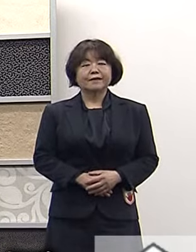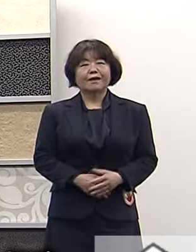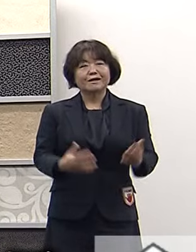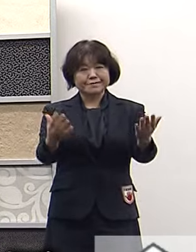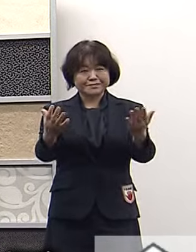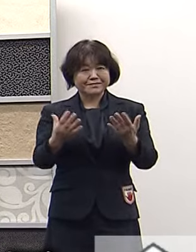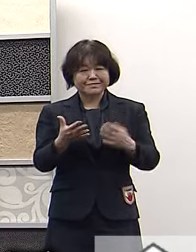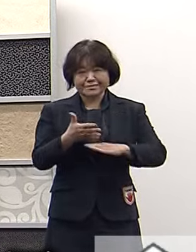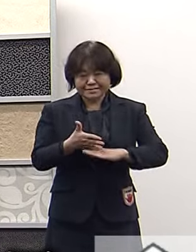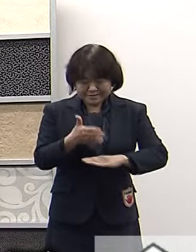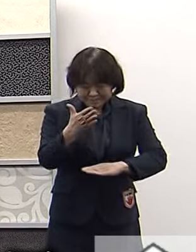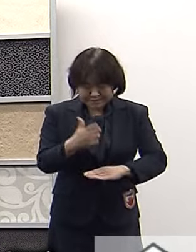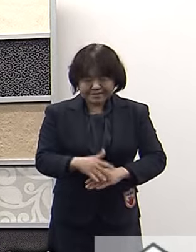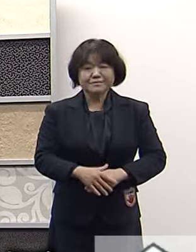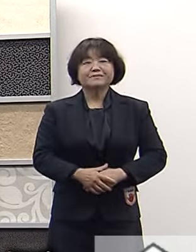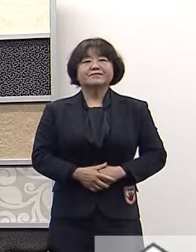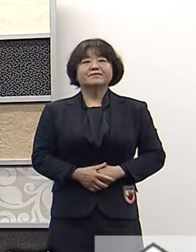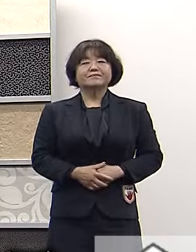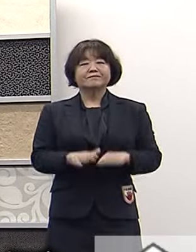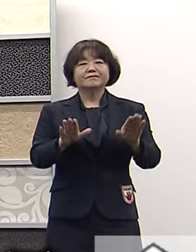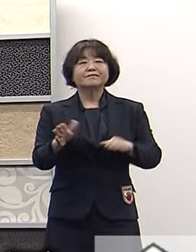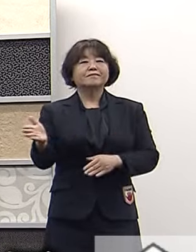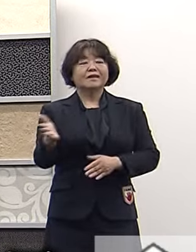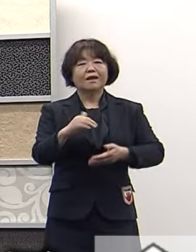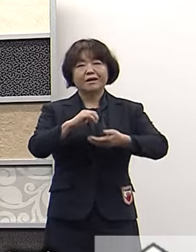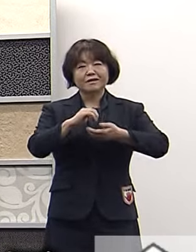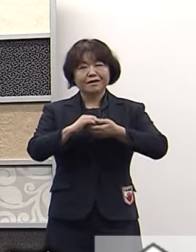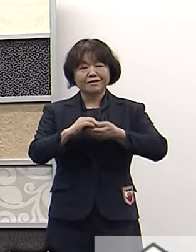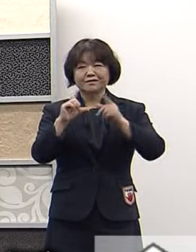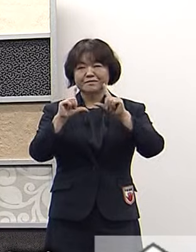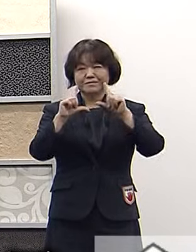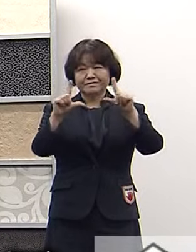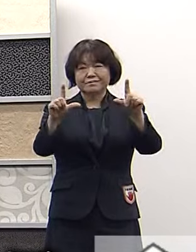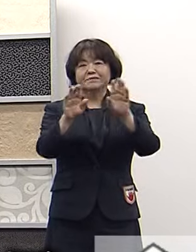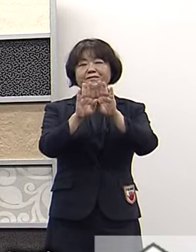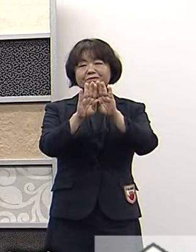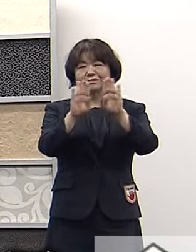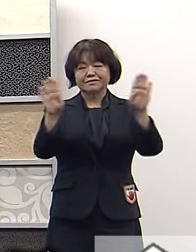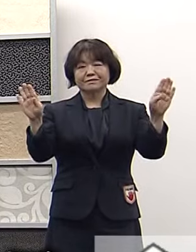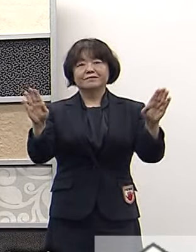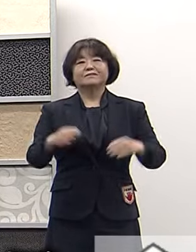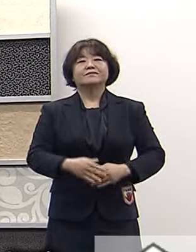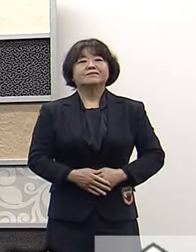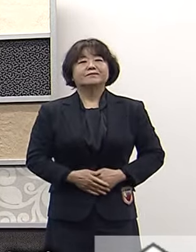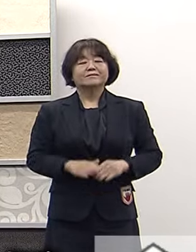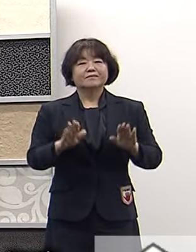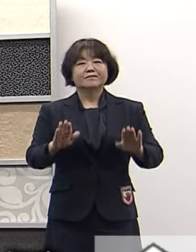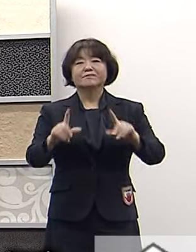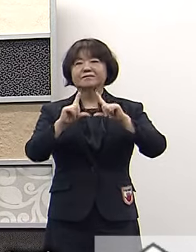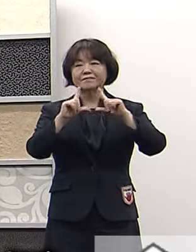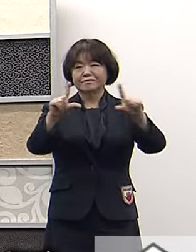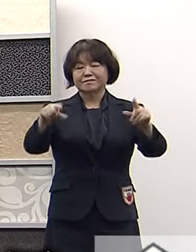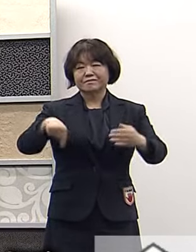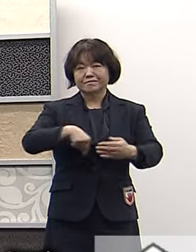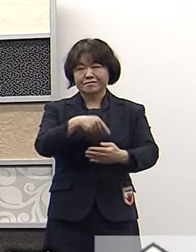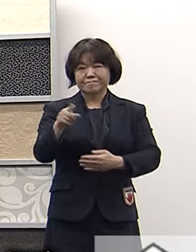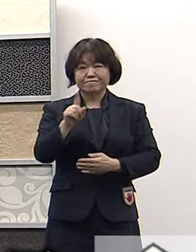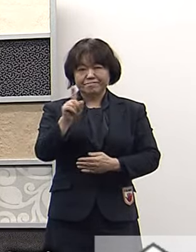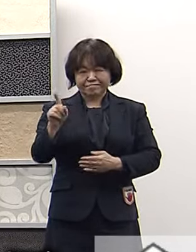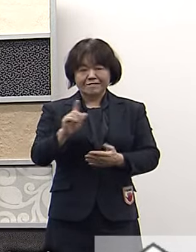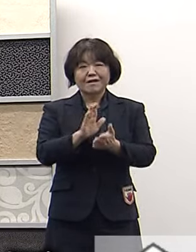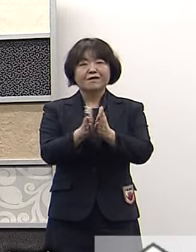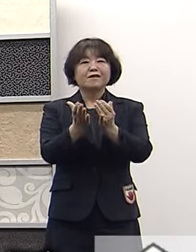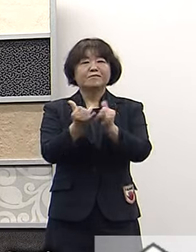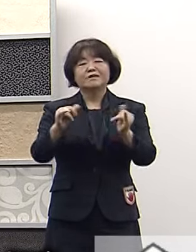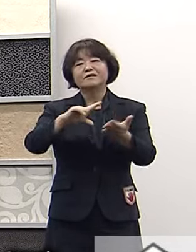お集まりいただきありがとうございます。ただいまから定例の知事記者会見を行います。本日の発表事項は、山梨県